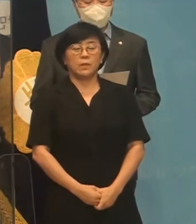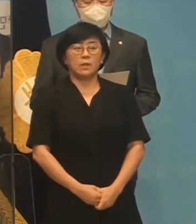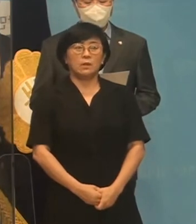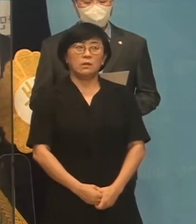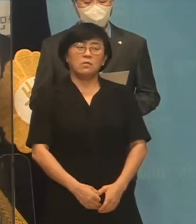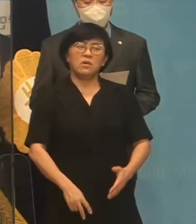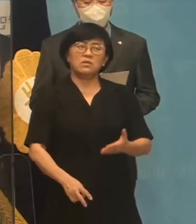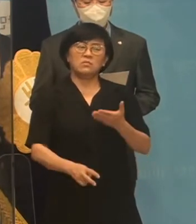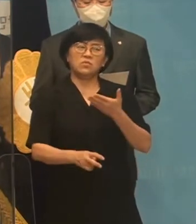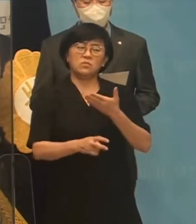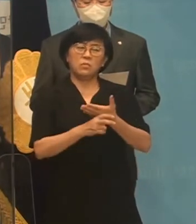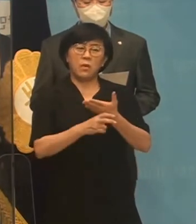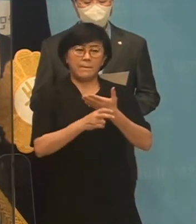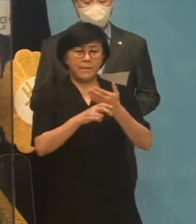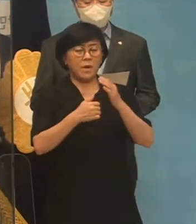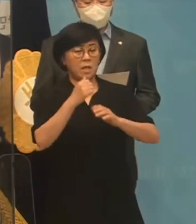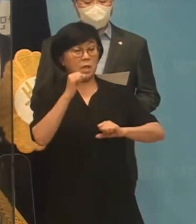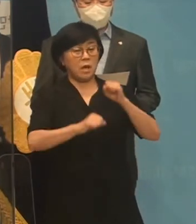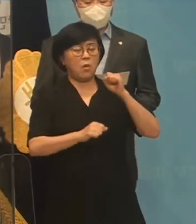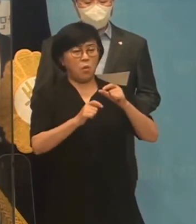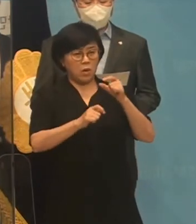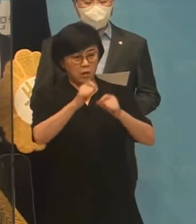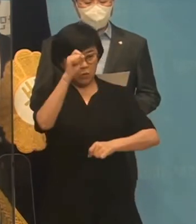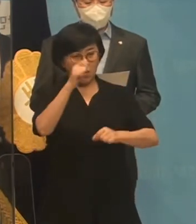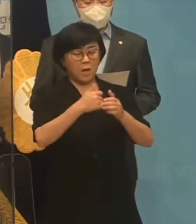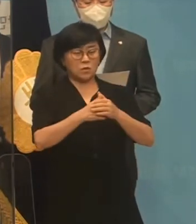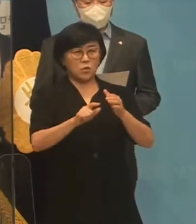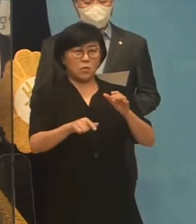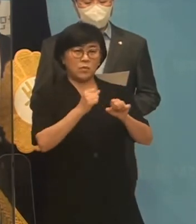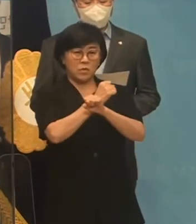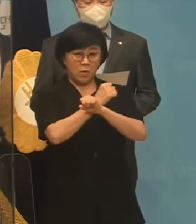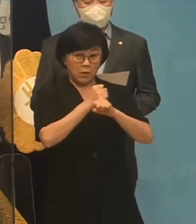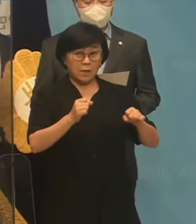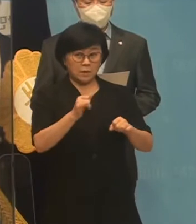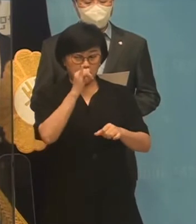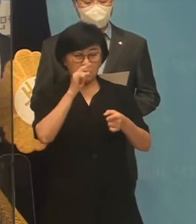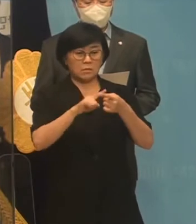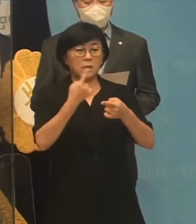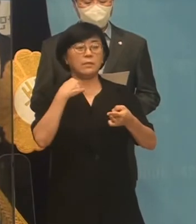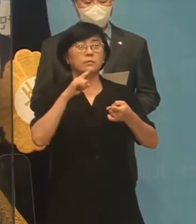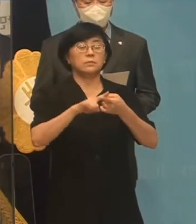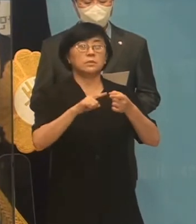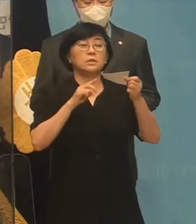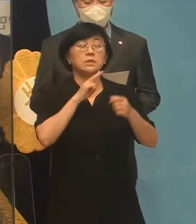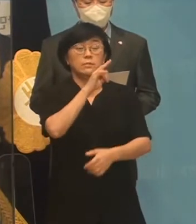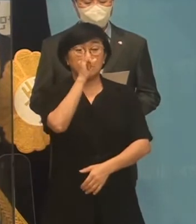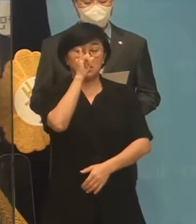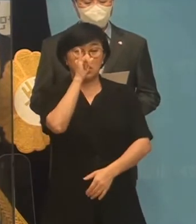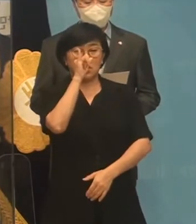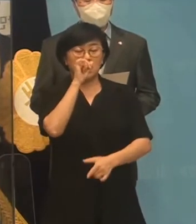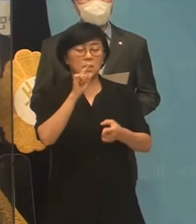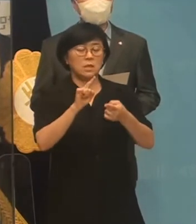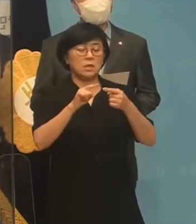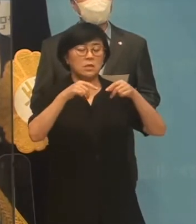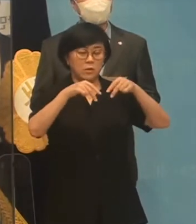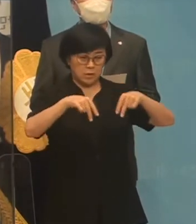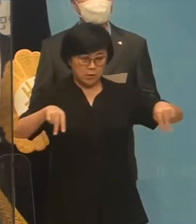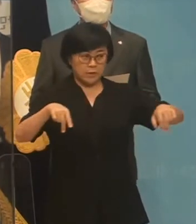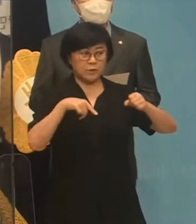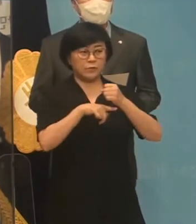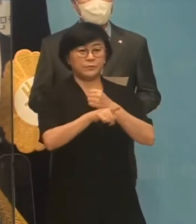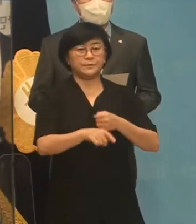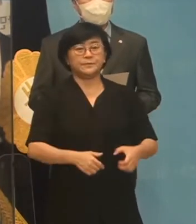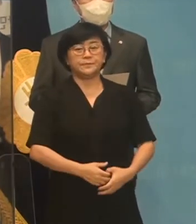부정행위가 오랫동안 매우 광범위하게 이루어졌다는 합리적 의심이 들어 이 자리에